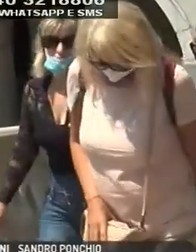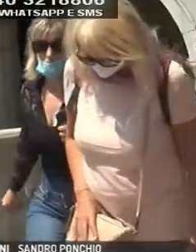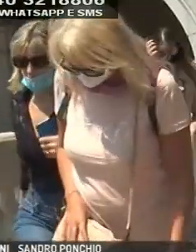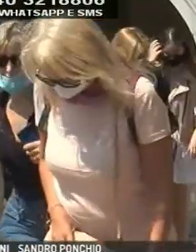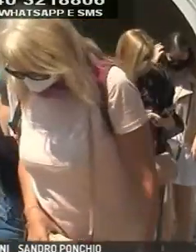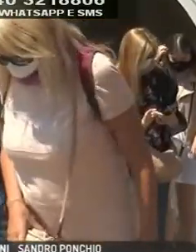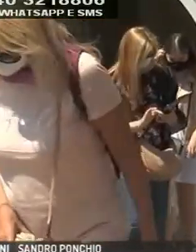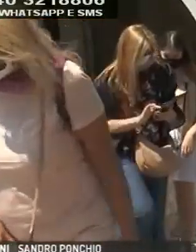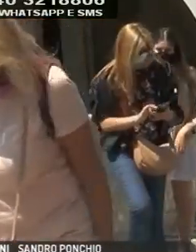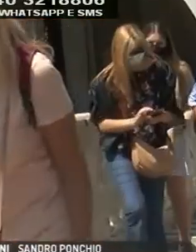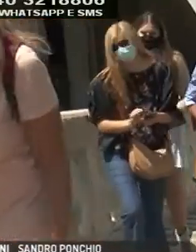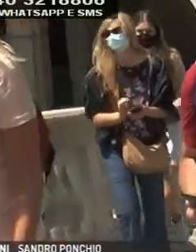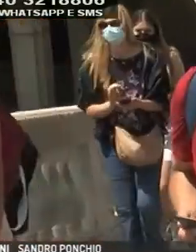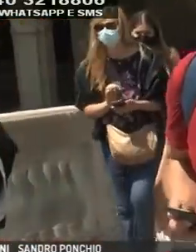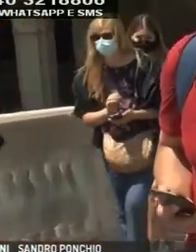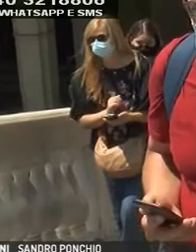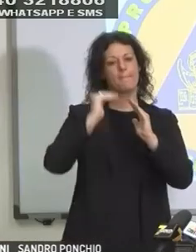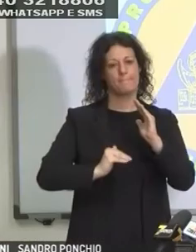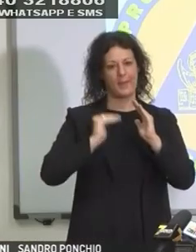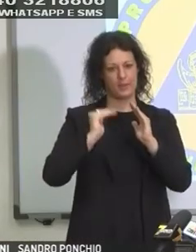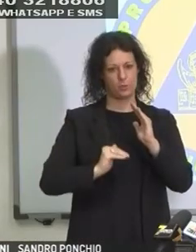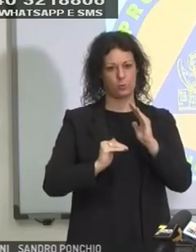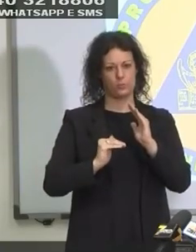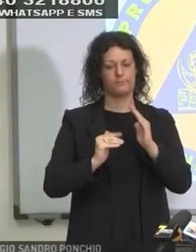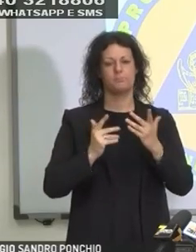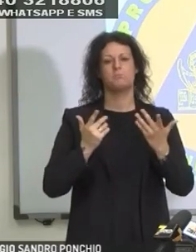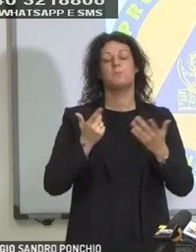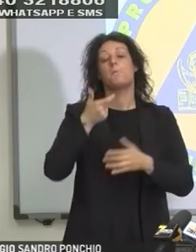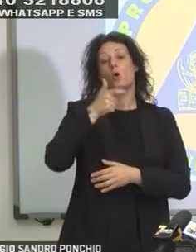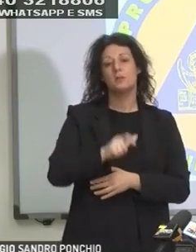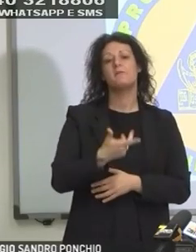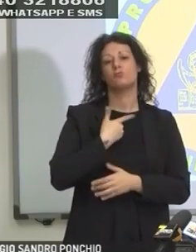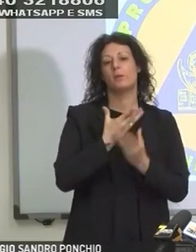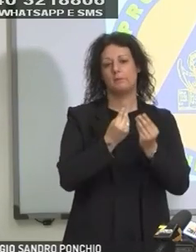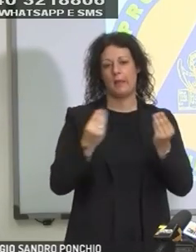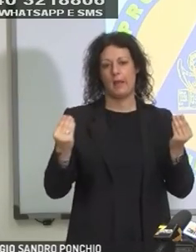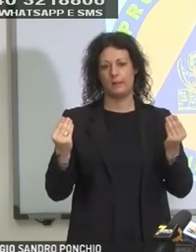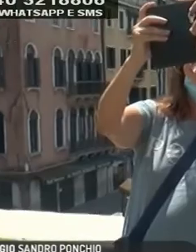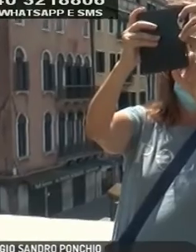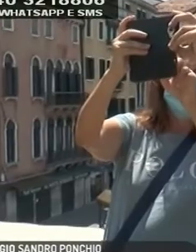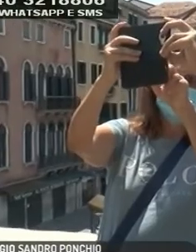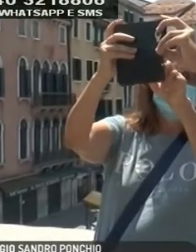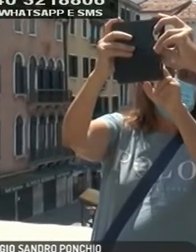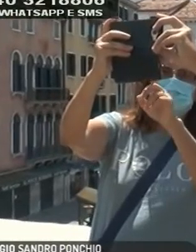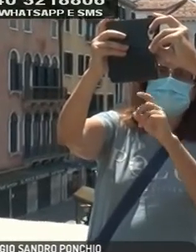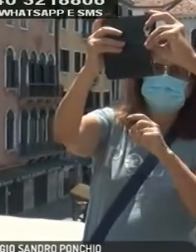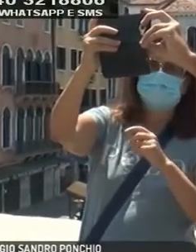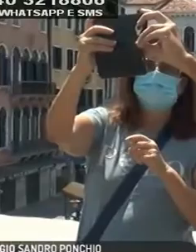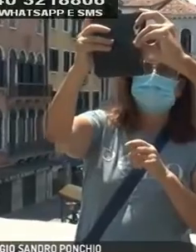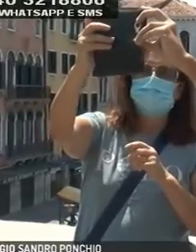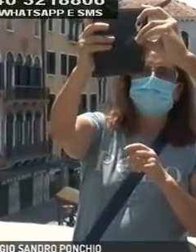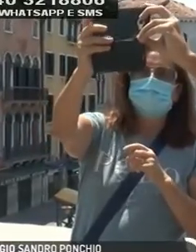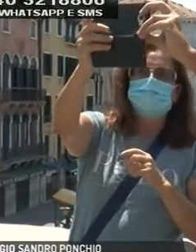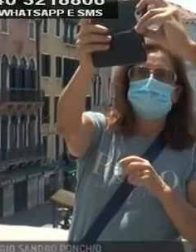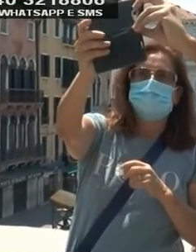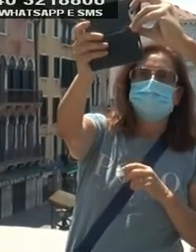che la curva aveva prima. I fattori sono molti, non è che è riconducibile solo all'apertura totale. Dati alla mano, il presidente Zaia